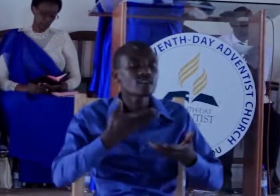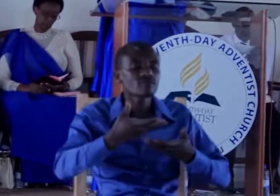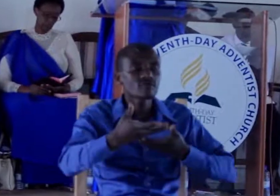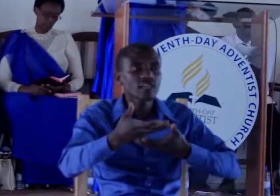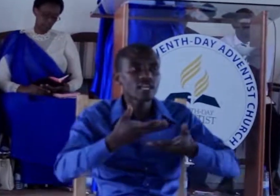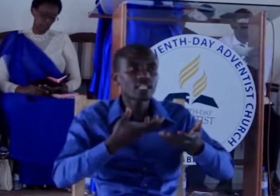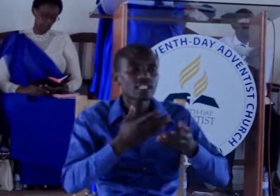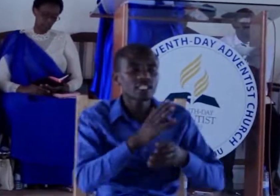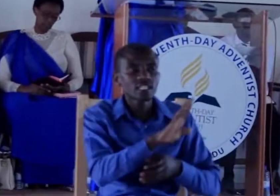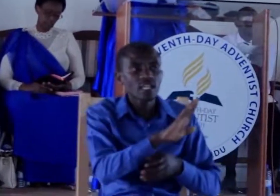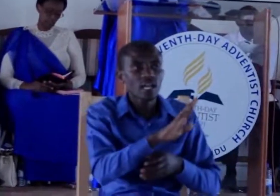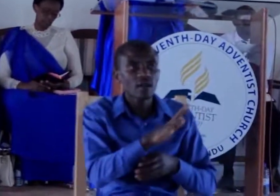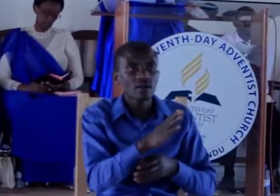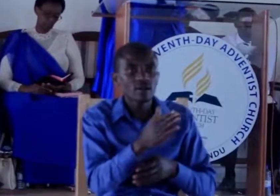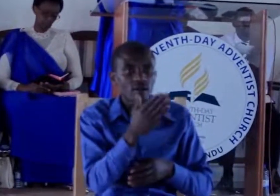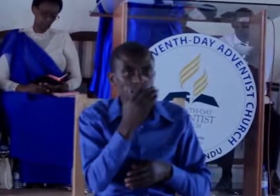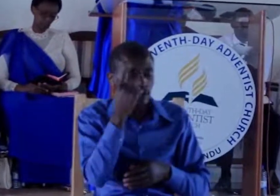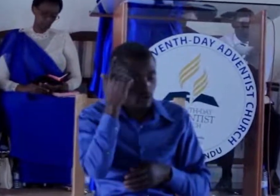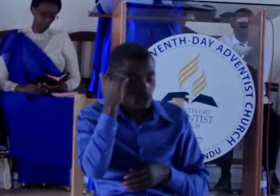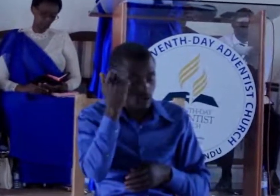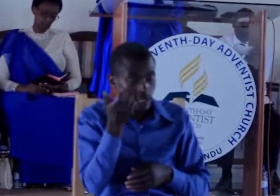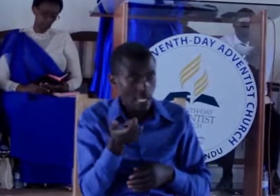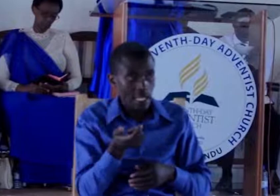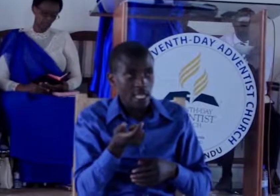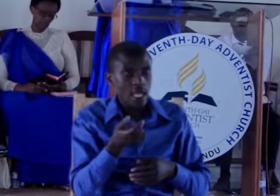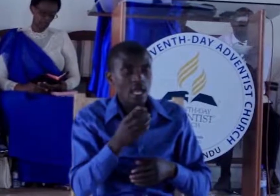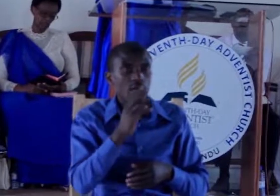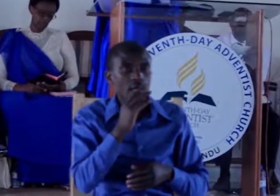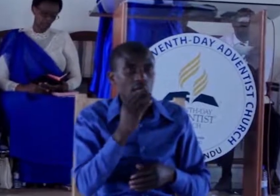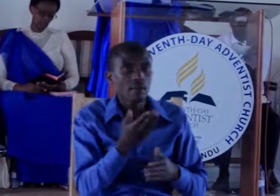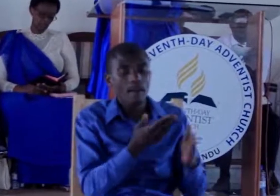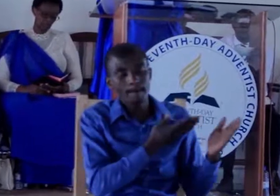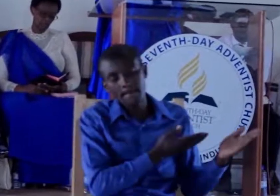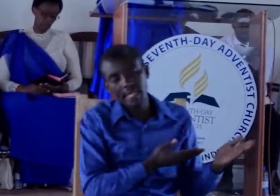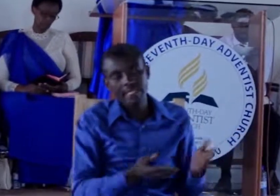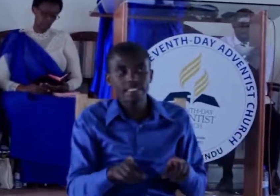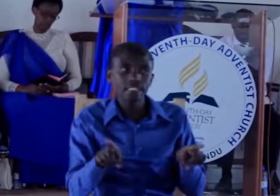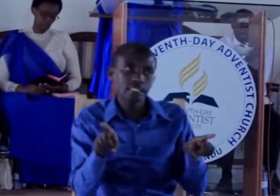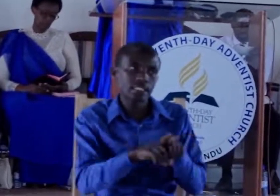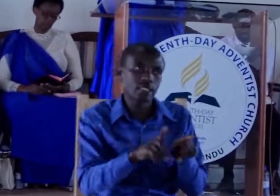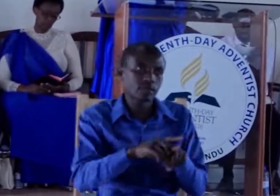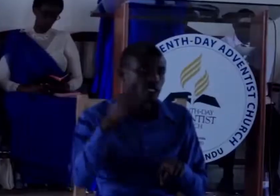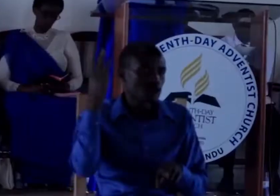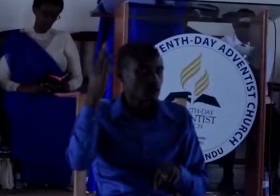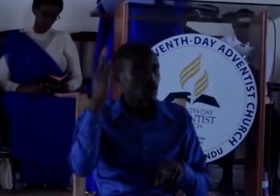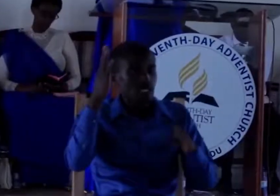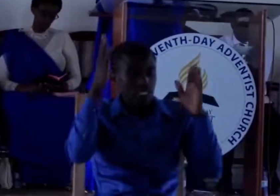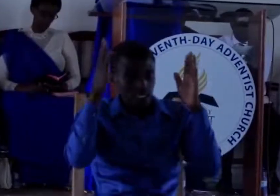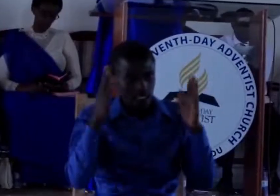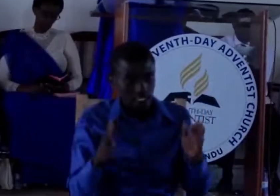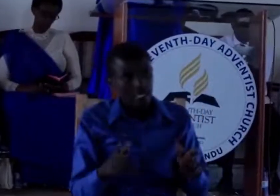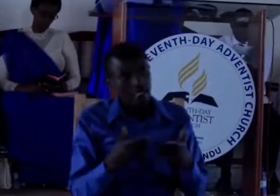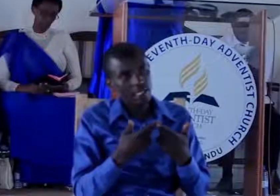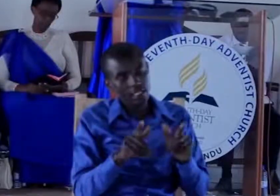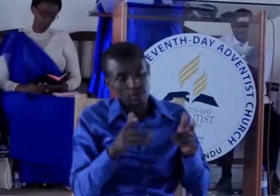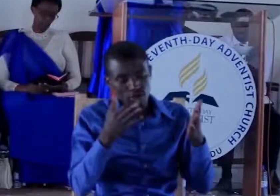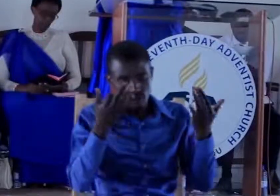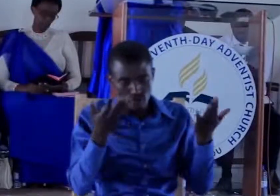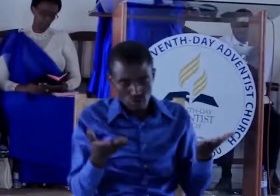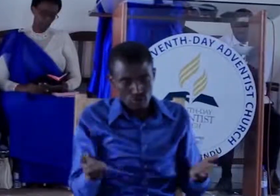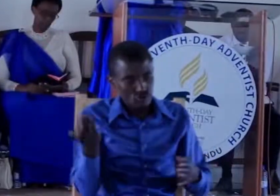manywa banyakiriye nk'umubwiriza ariko uyu munsi ntabwo ndi bubwirize ntabwo nifuza ko